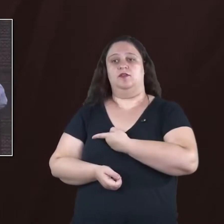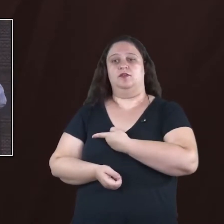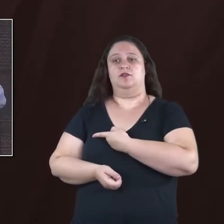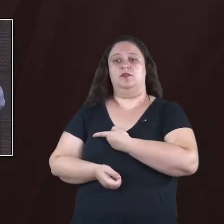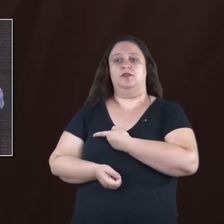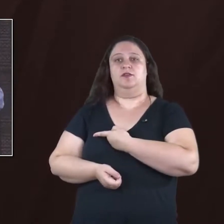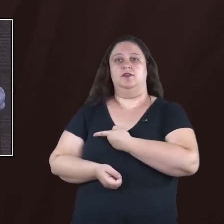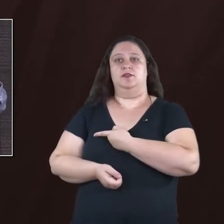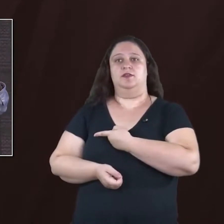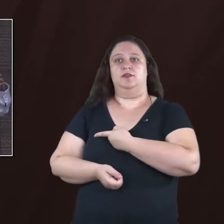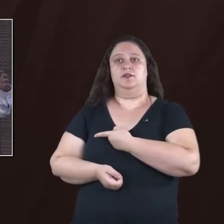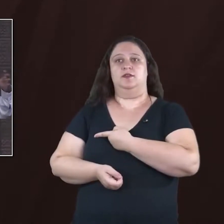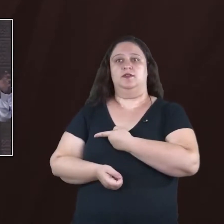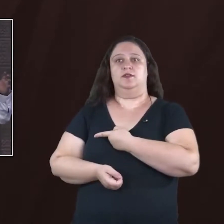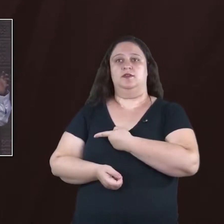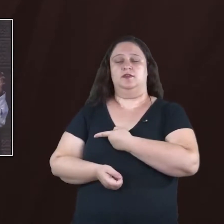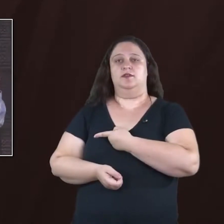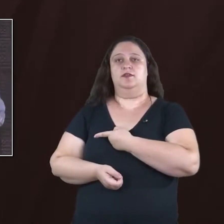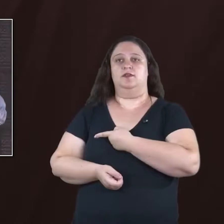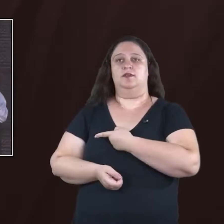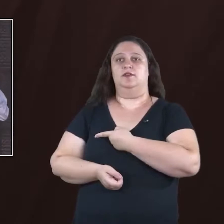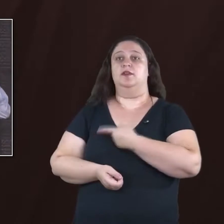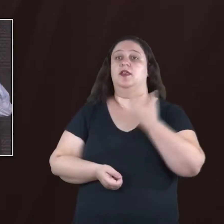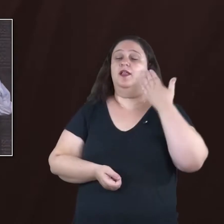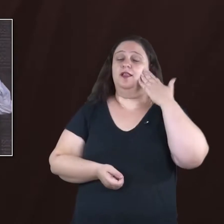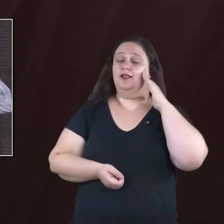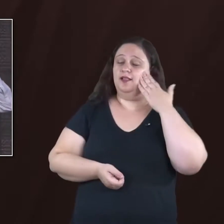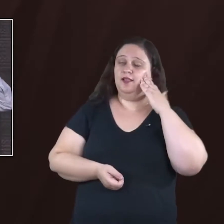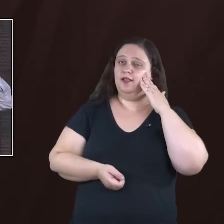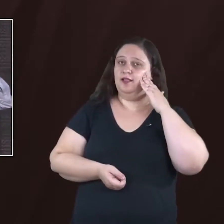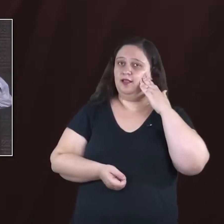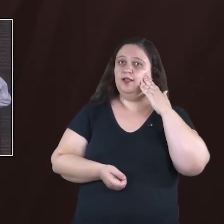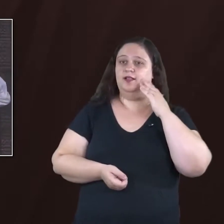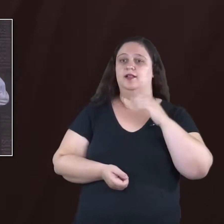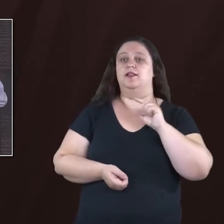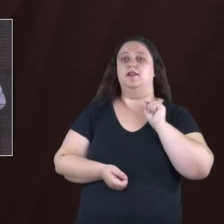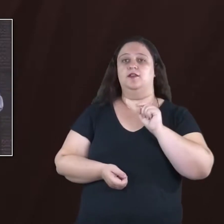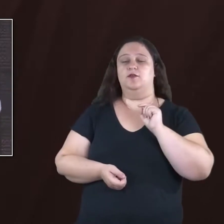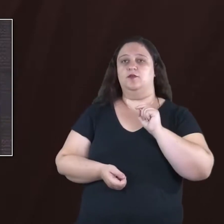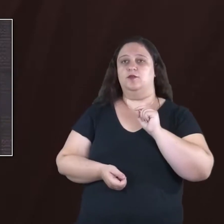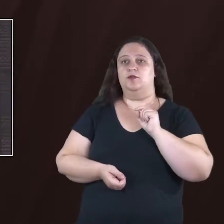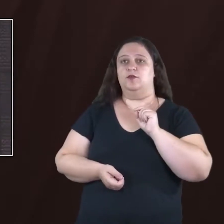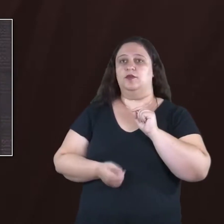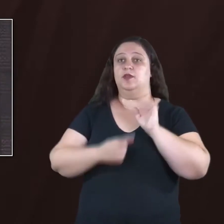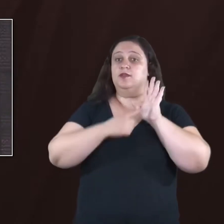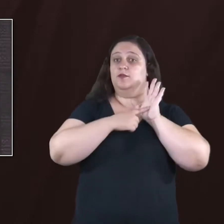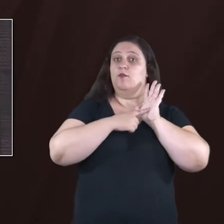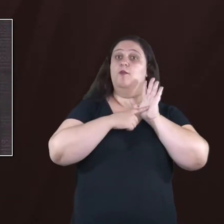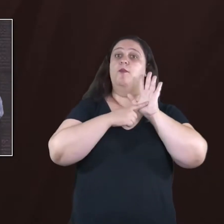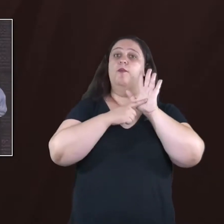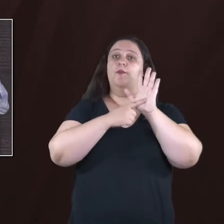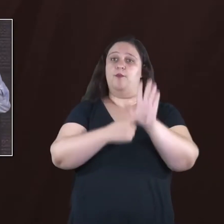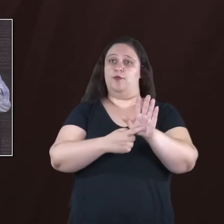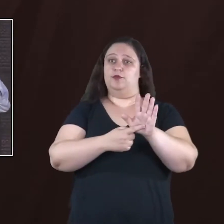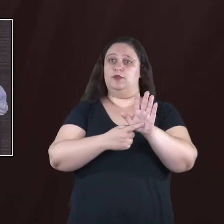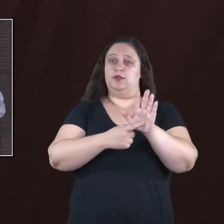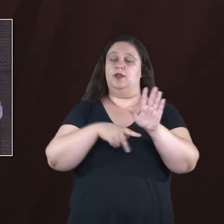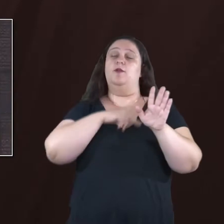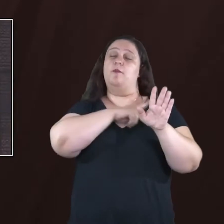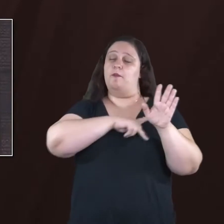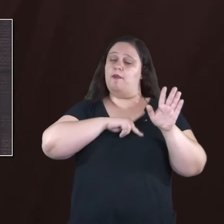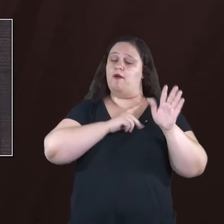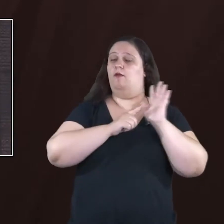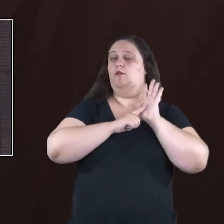sermos levados pelo Espírito para ver, né, o modelo que foi deixado, o modelo do